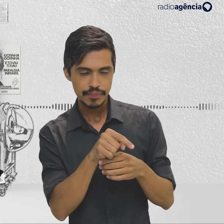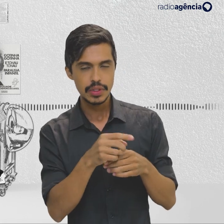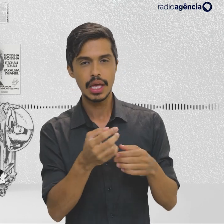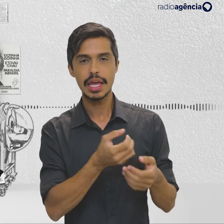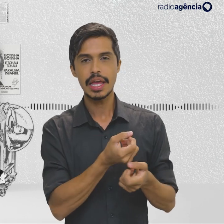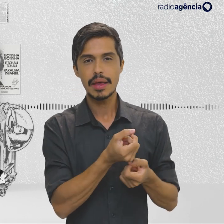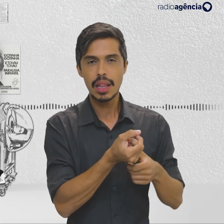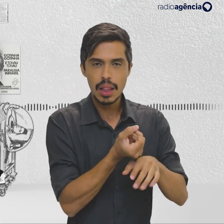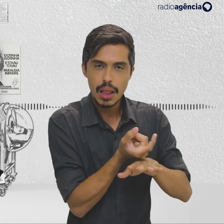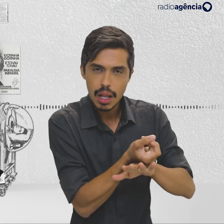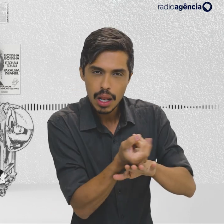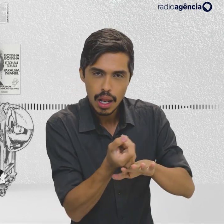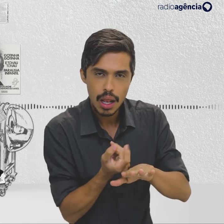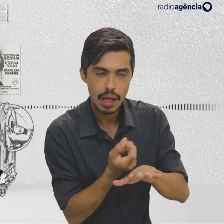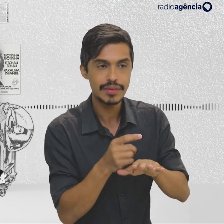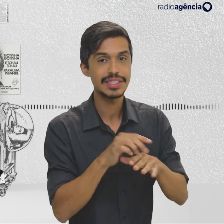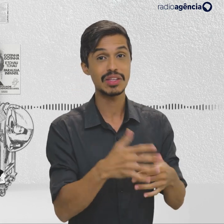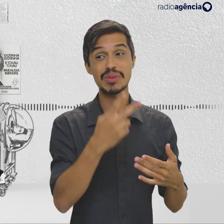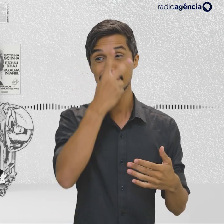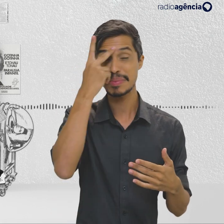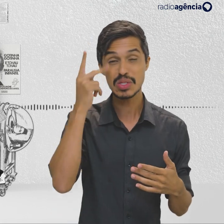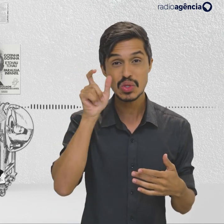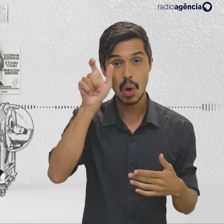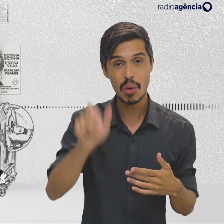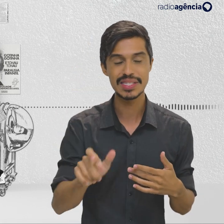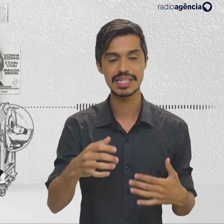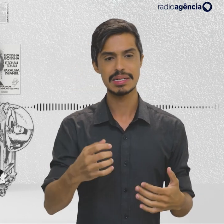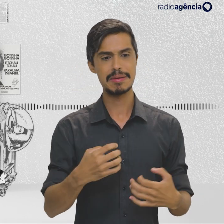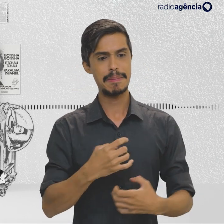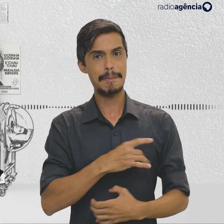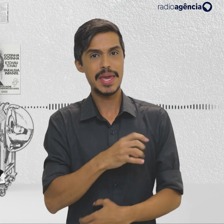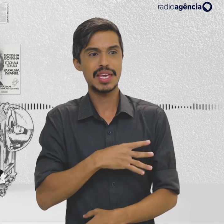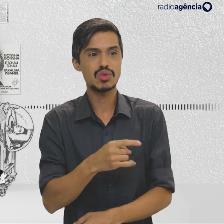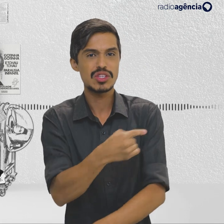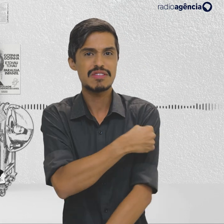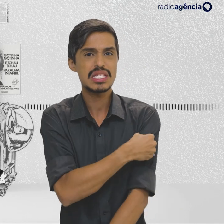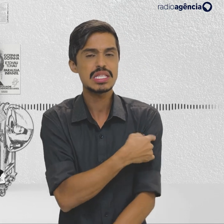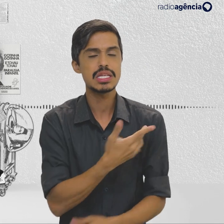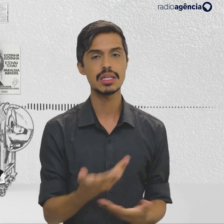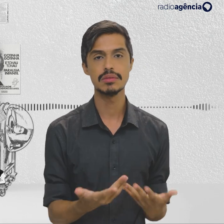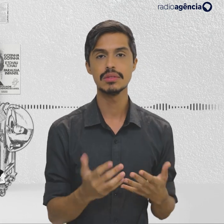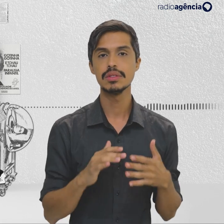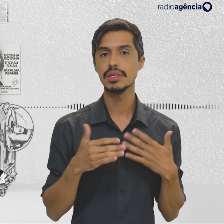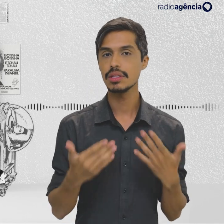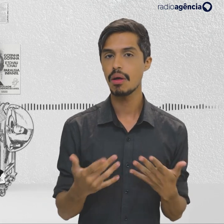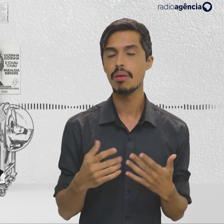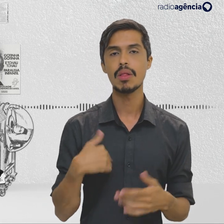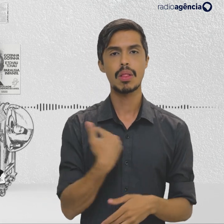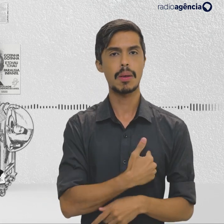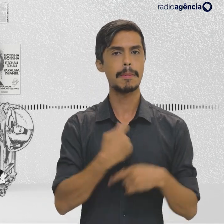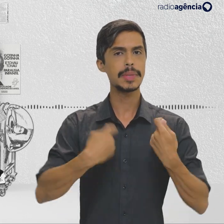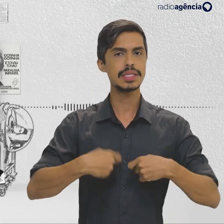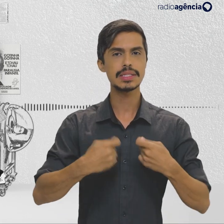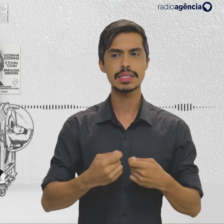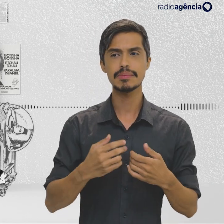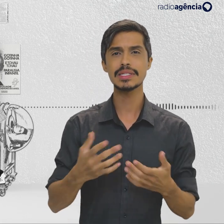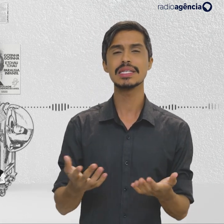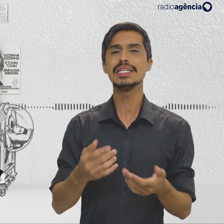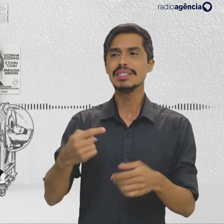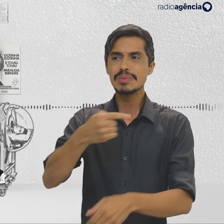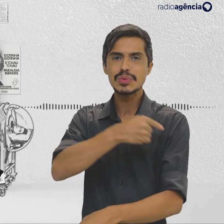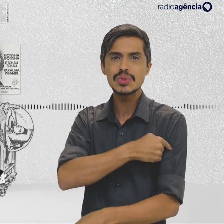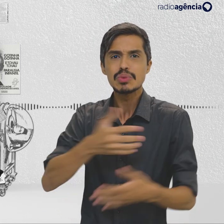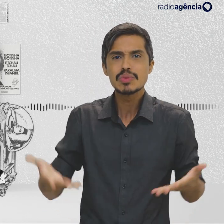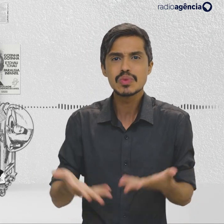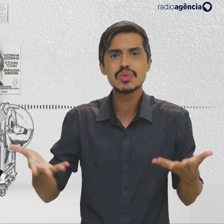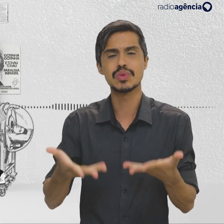porque é a desinformação gera hesitação vacinal então é uma forma inclusive de nós respondermos a algo que contribui com a queda das